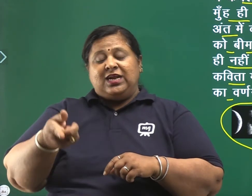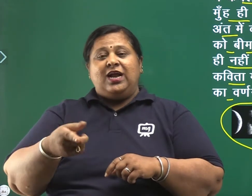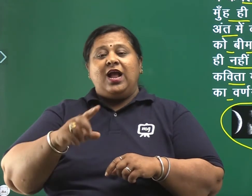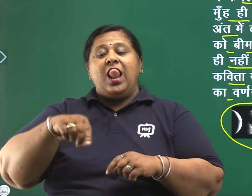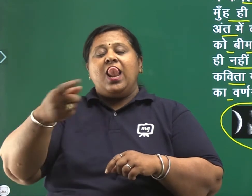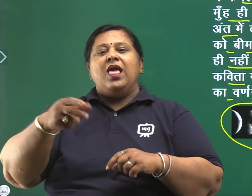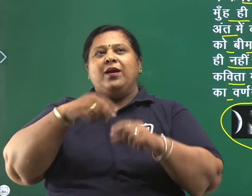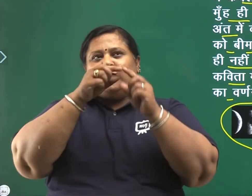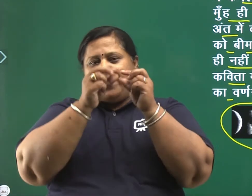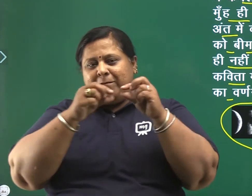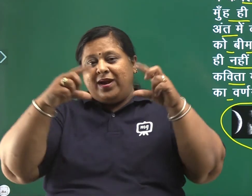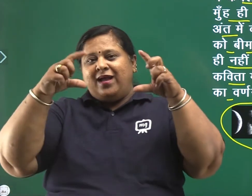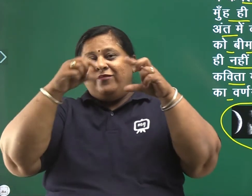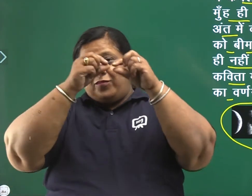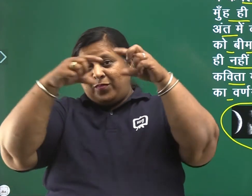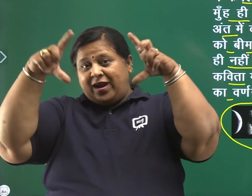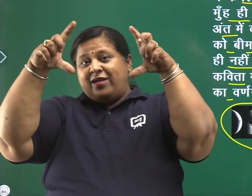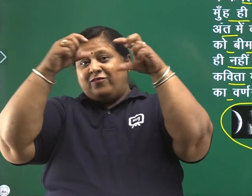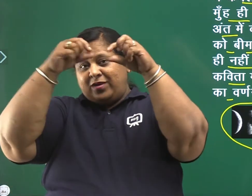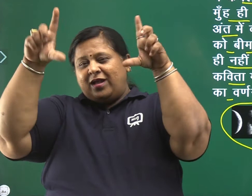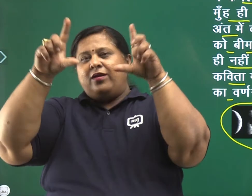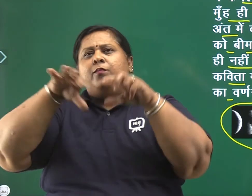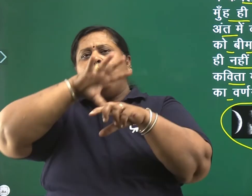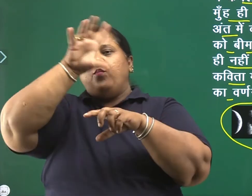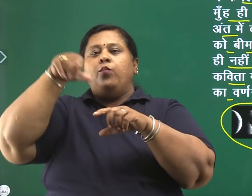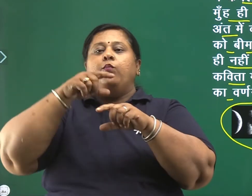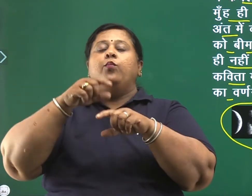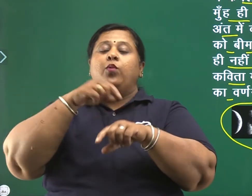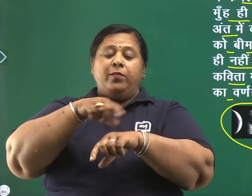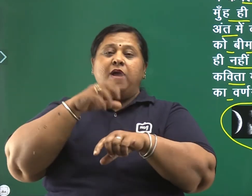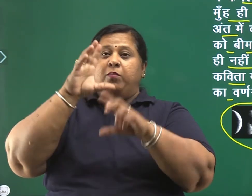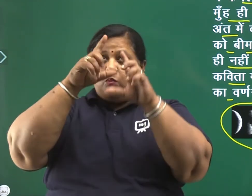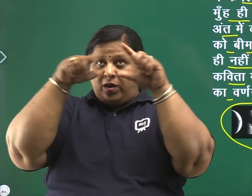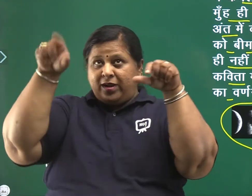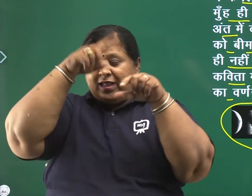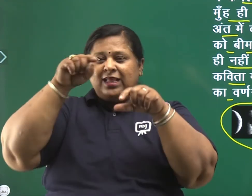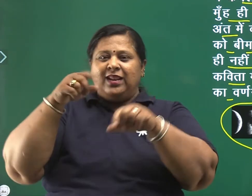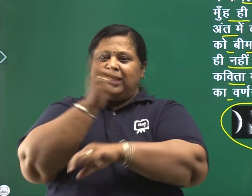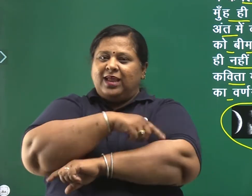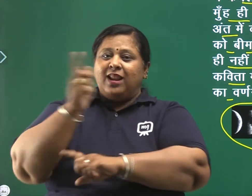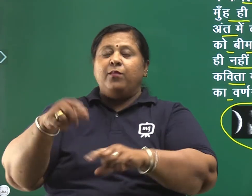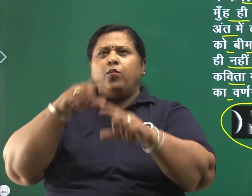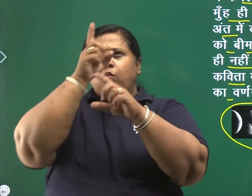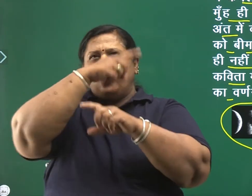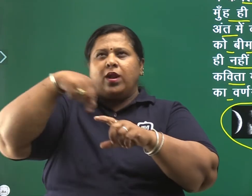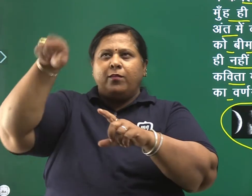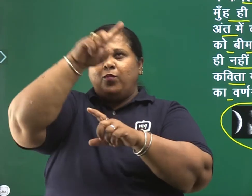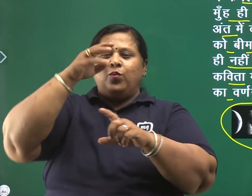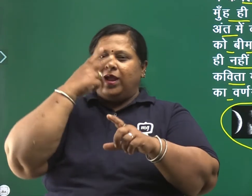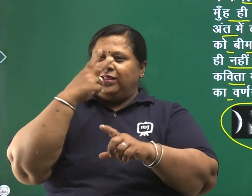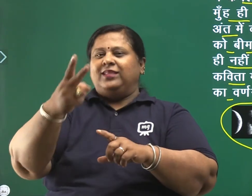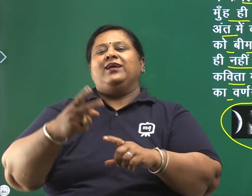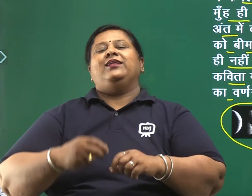उससे थोड़ा बड़ा होगा, फिर बड़ा होगा, और पूर्णिमा के दिन चांद अपने